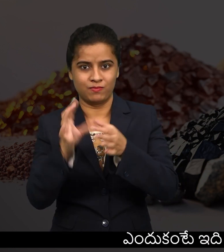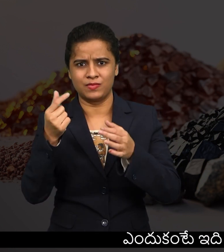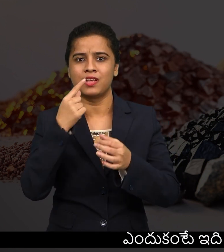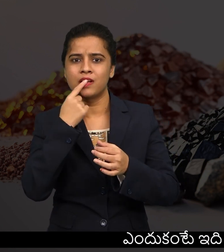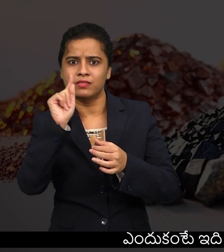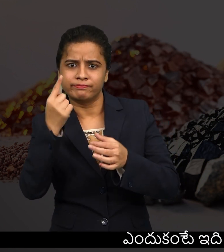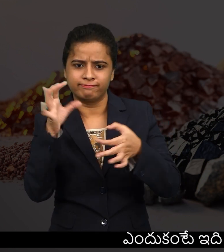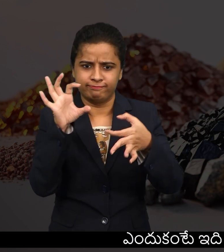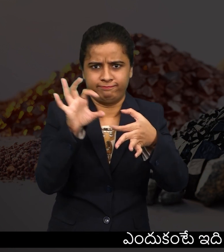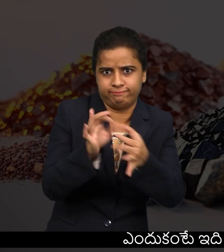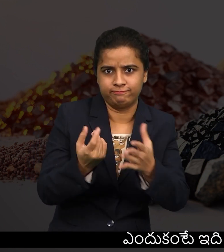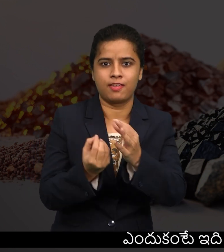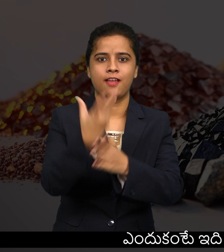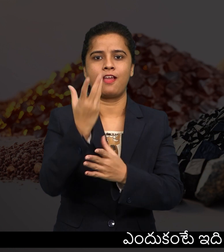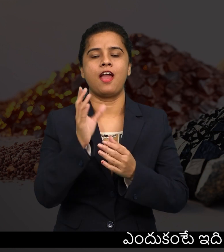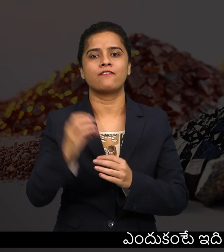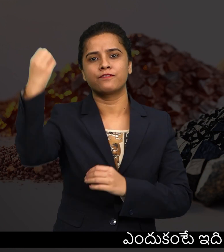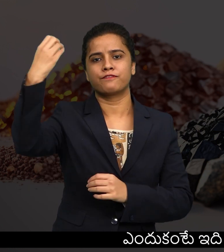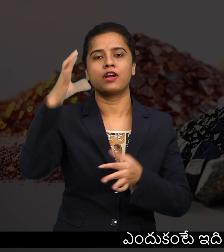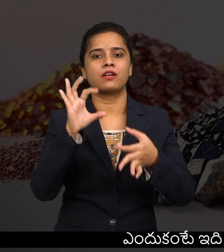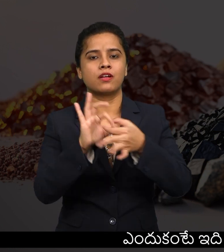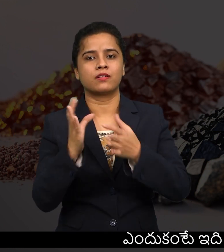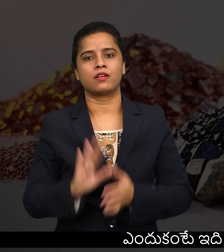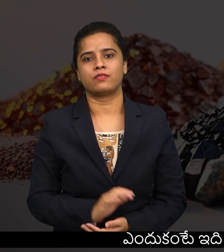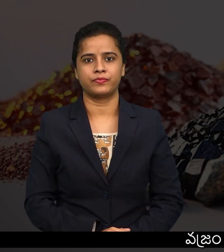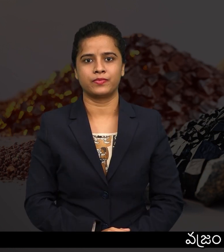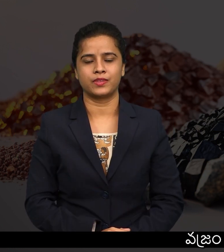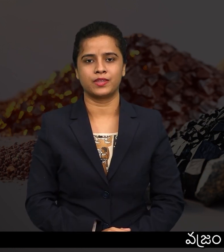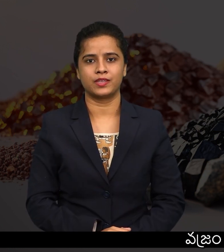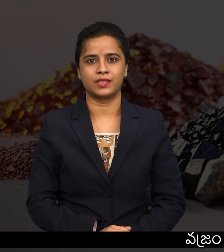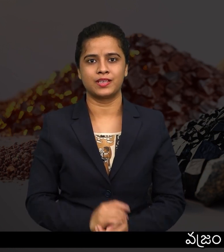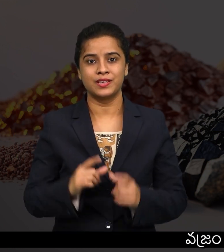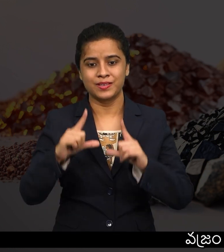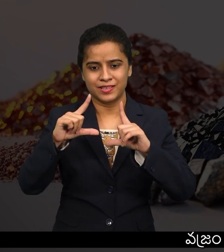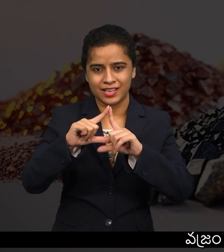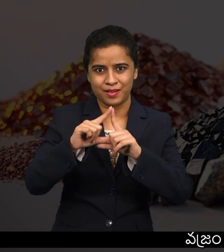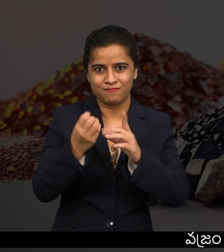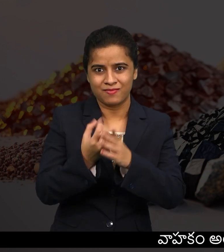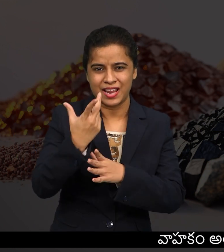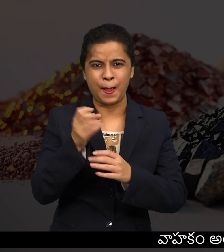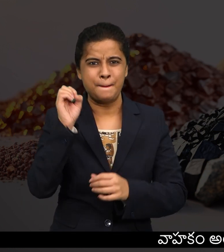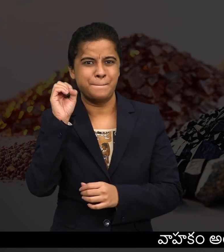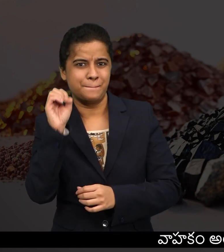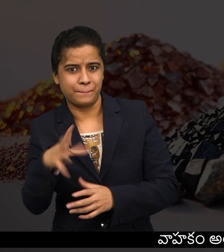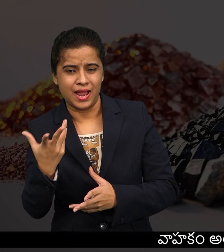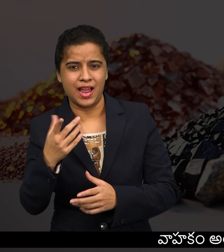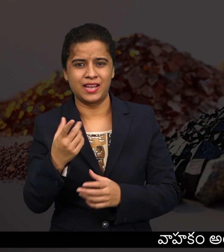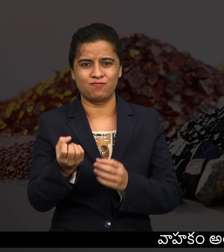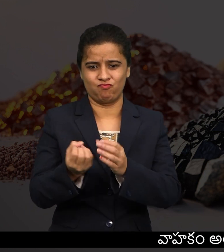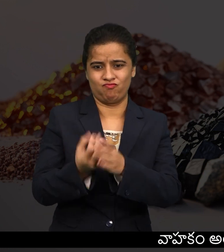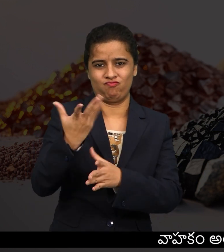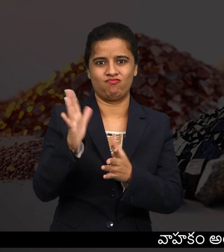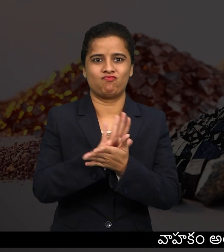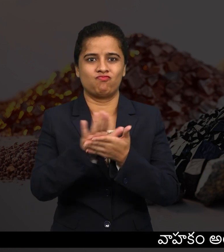ఎందుకంటే ఇది విద్యుత్ యొక్క మంచి వాహకం. వజ్రం విద్యుత్ యొక్క చెడు వాహకం అయితే